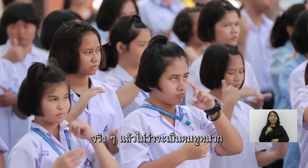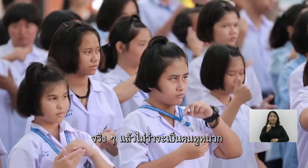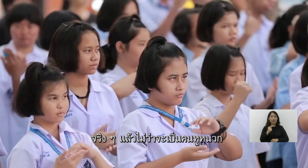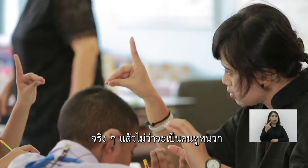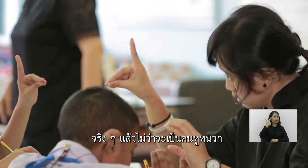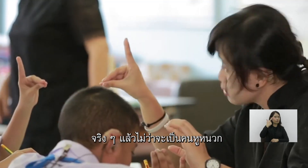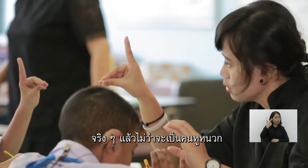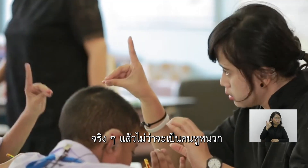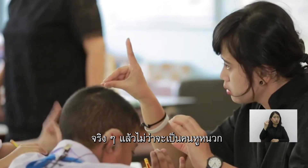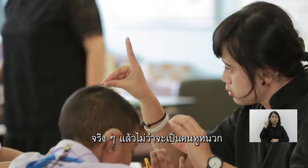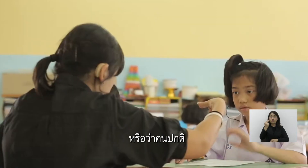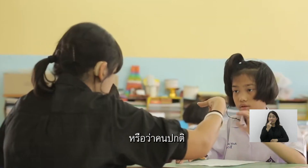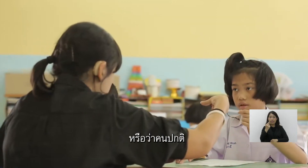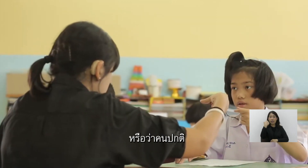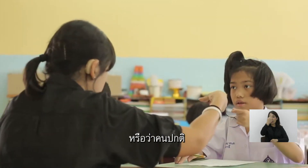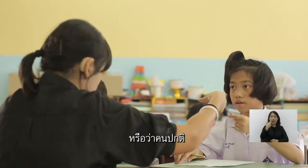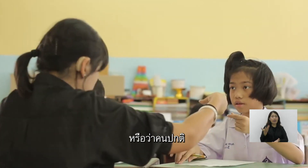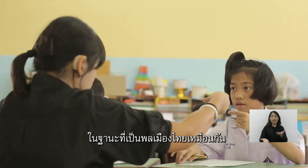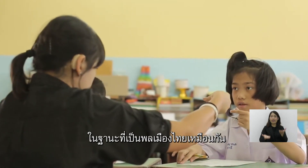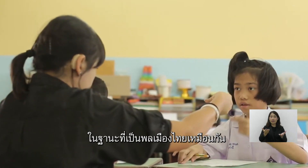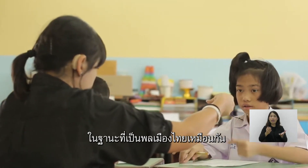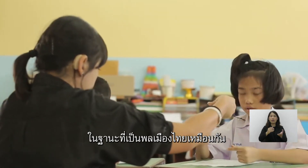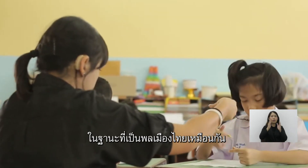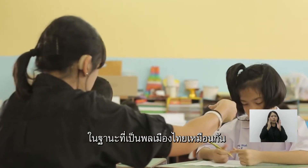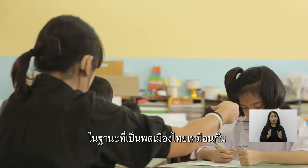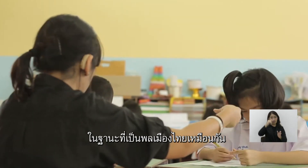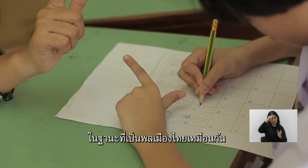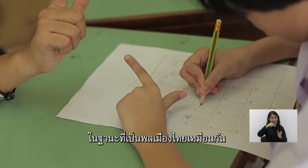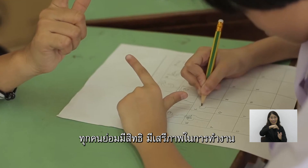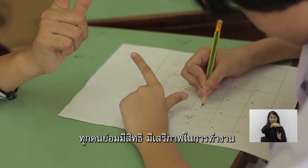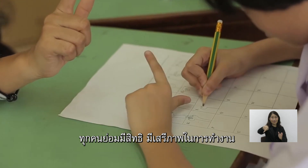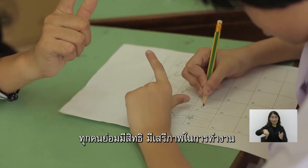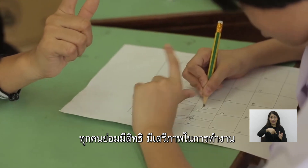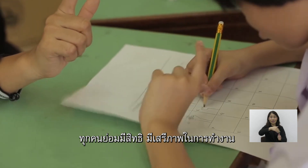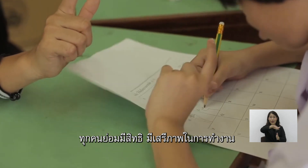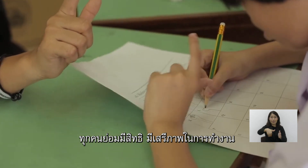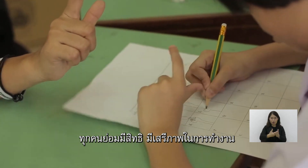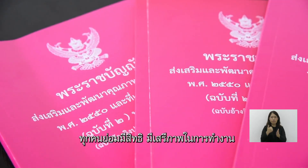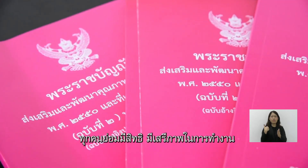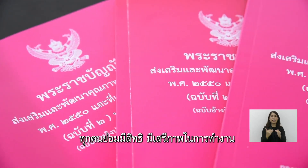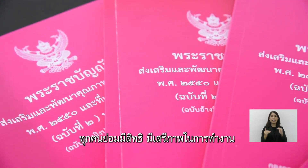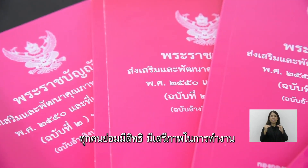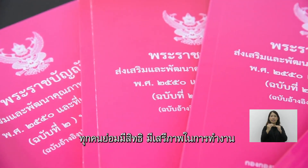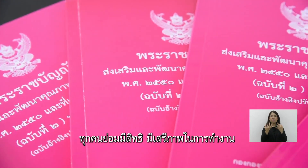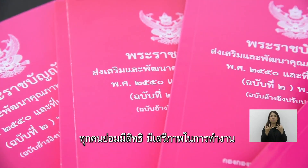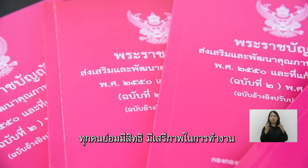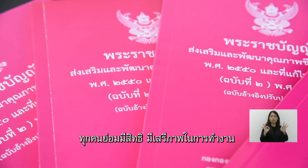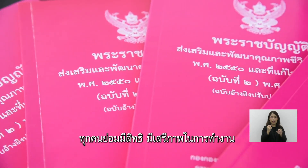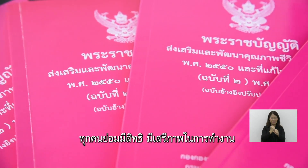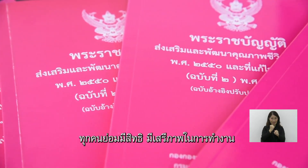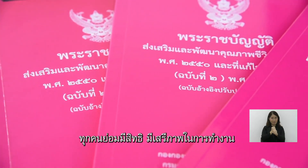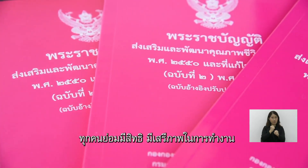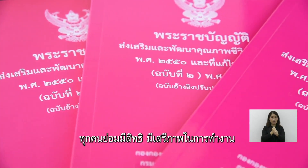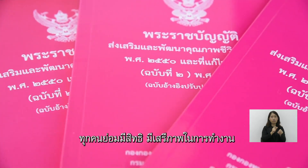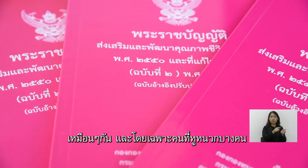จริงๆแล้วเนี่ยไม่ว่าจะเป็นคนหูหนวกหรือว่าคนปกติในฐานะที่เป็นพลเมืองไทยเหมือนกันทุกคนจะมีสิทธิมีเสรีภาพใน